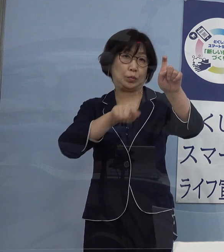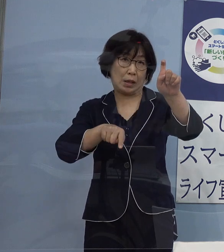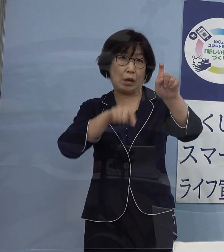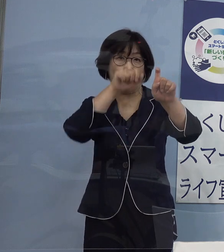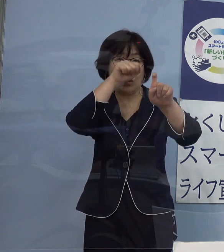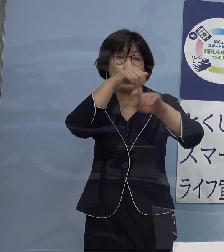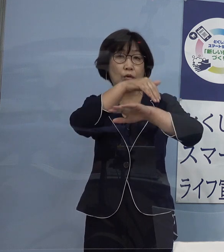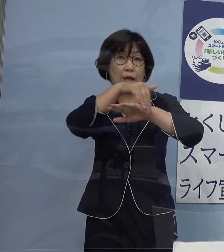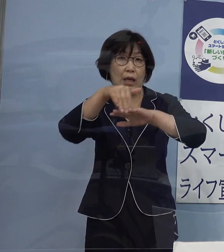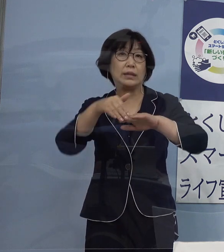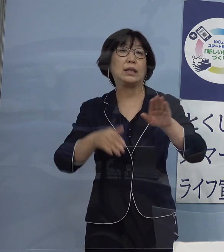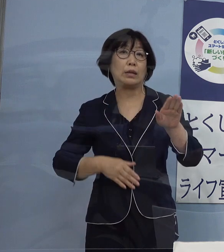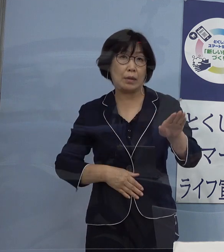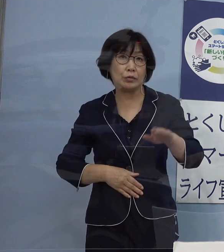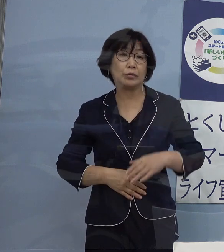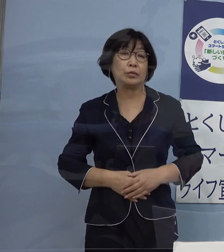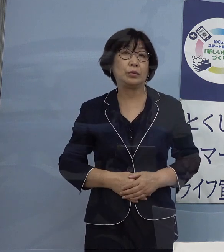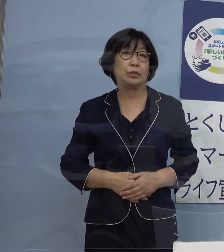ております。